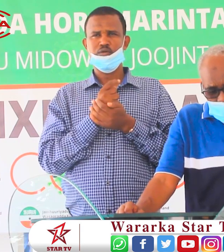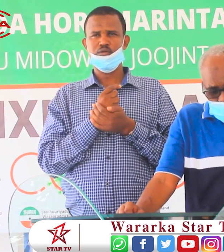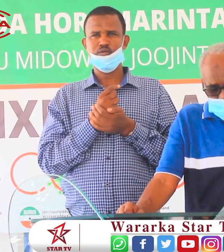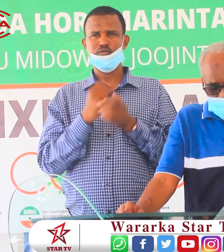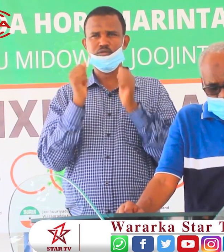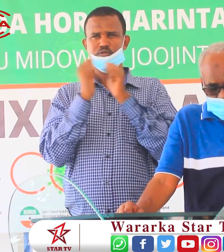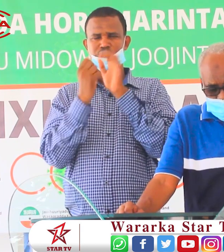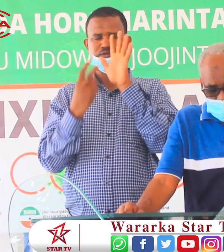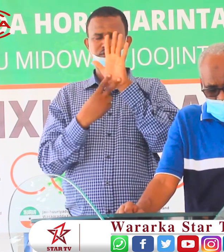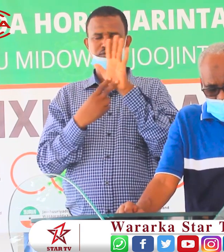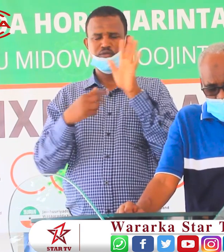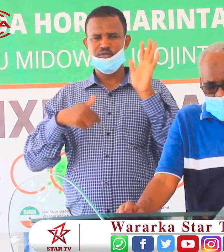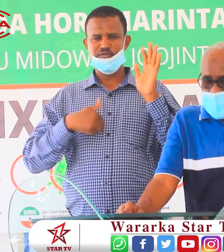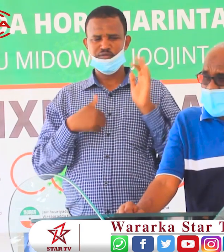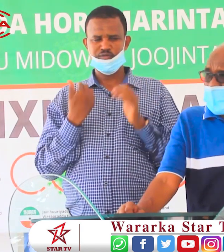2017 qof